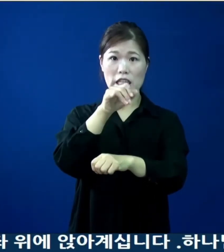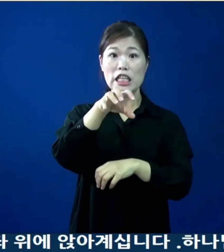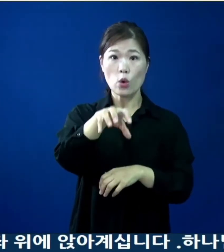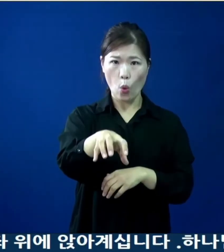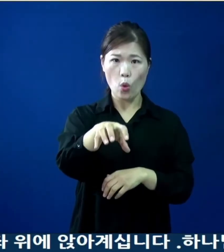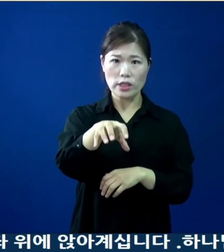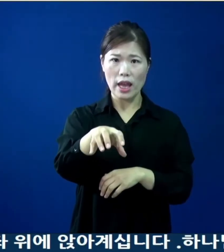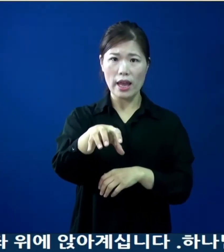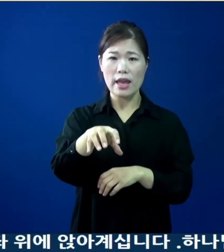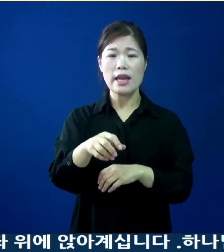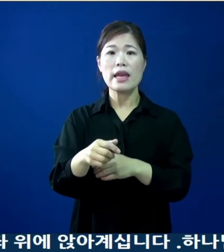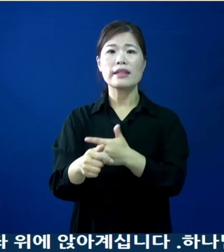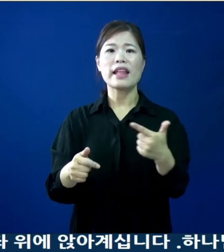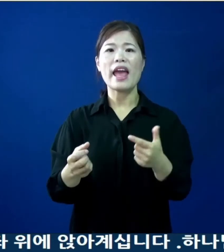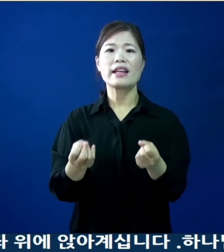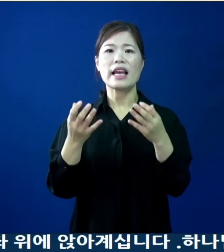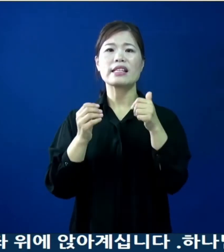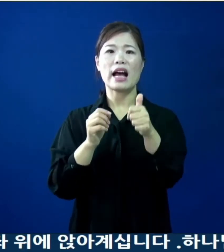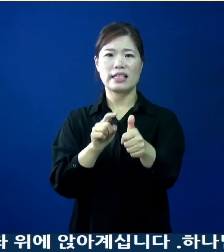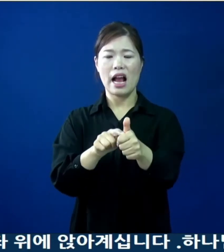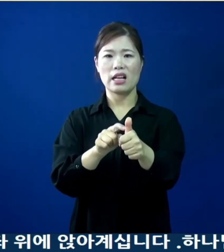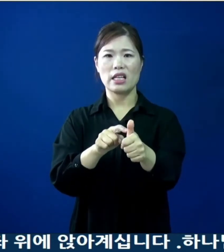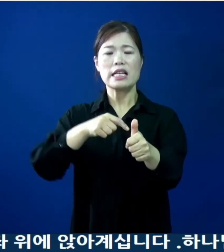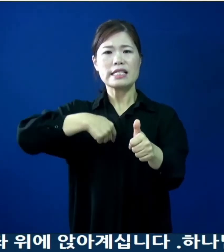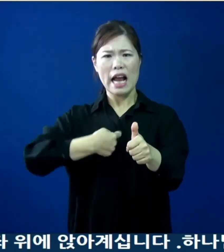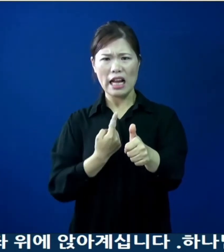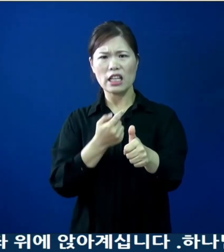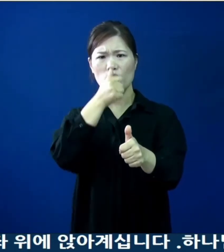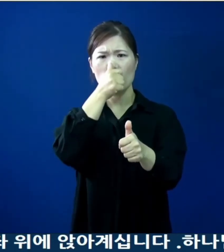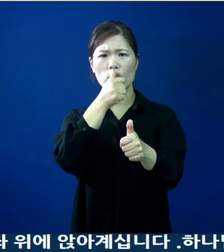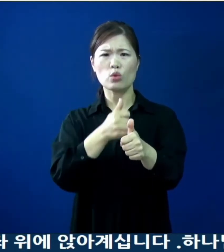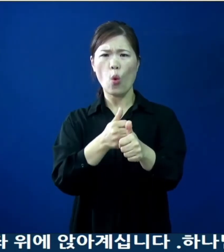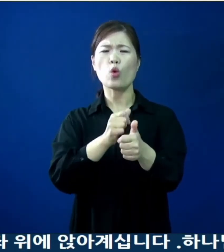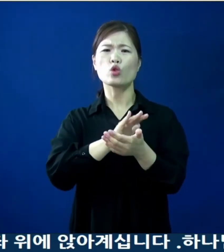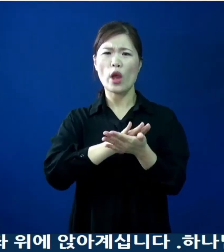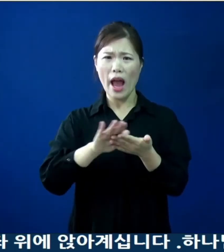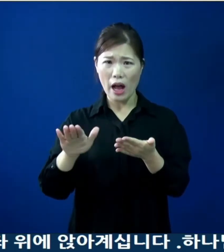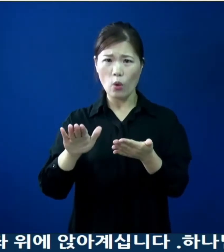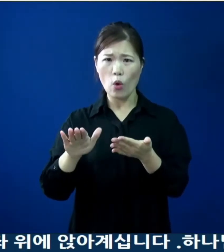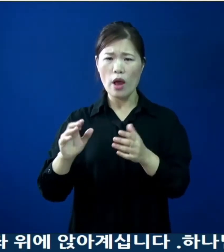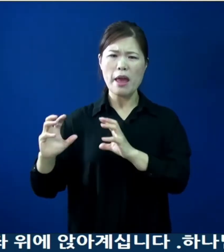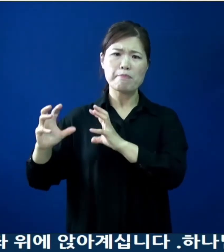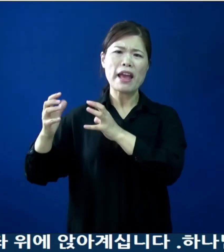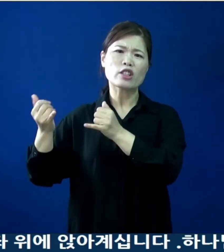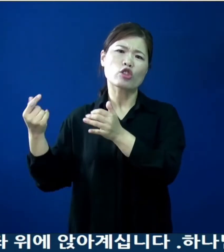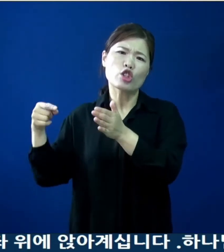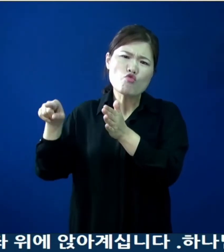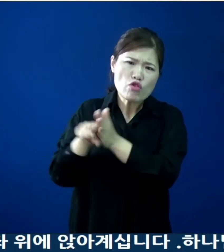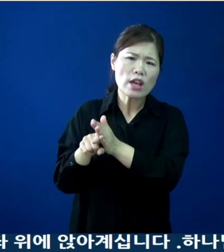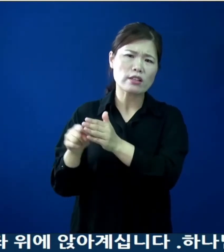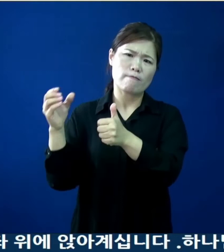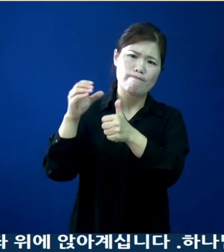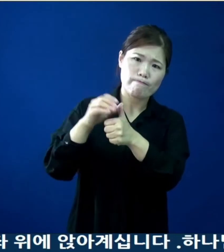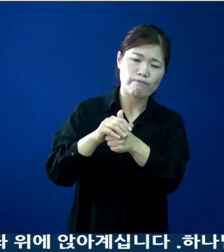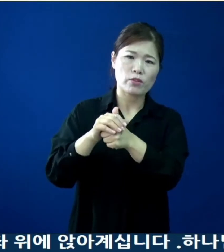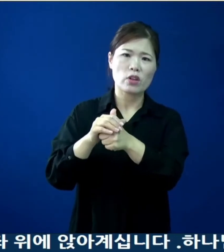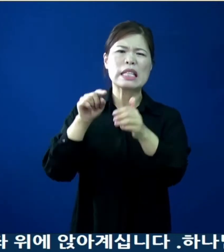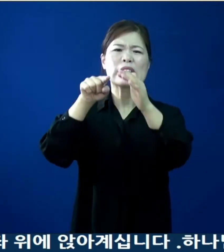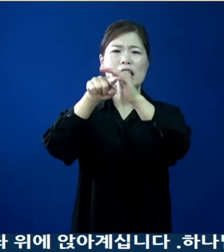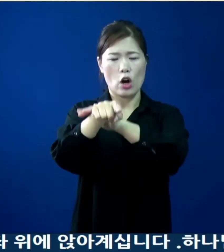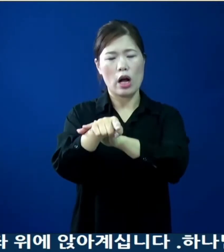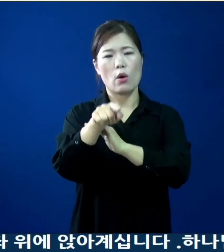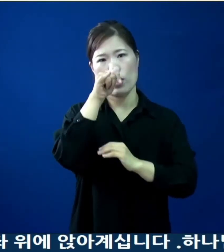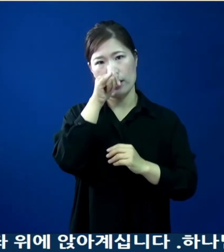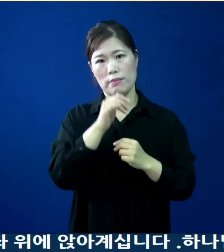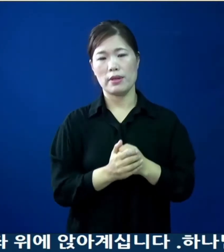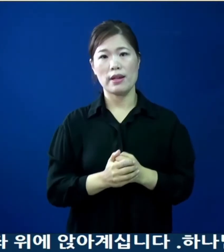대제사장이 자기를 속죄하고 백성들을 속죄하기 위해서 들어간다, 그런 말씀입니다.